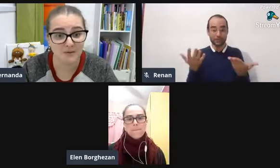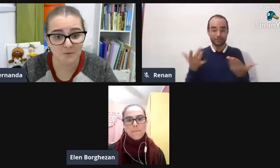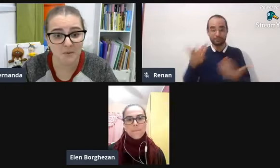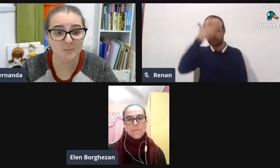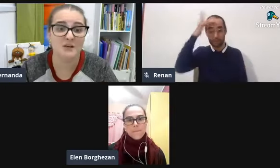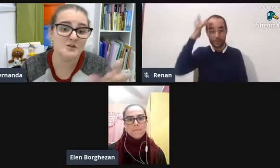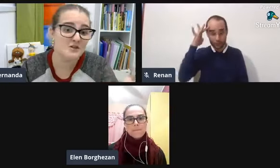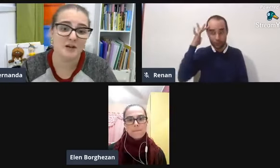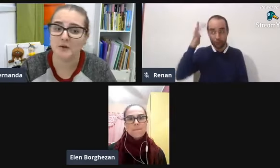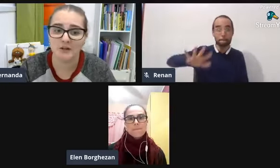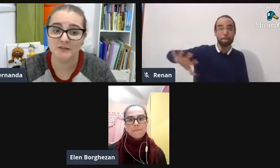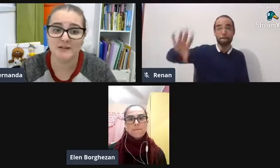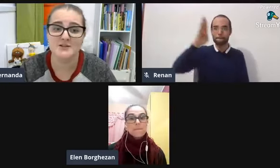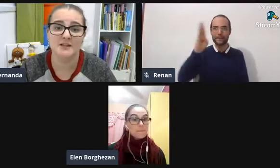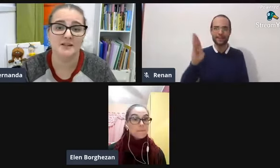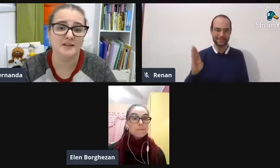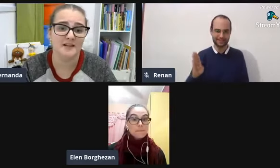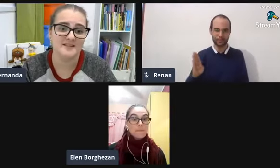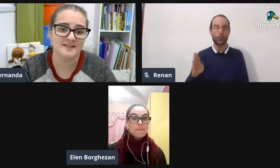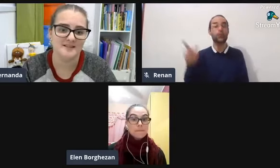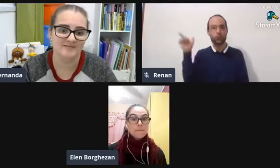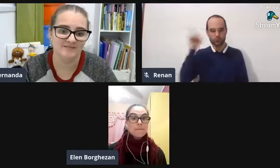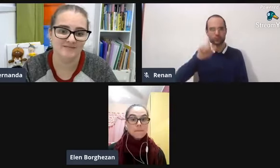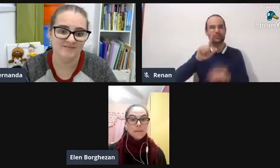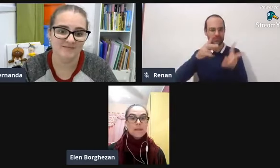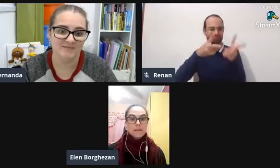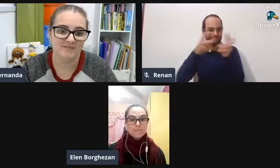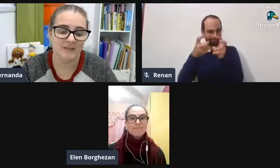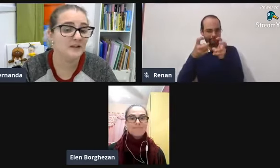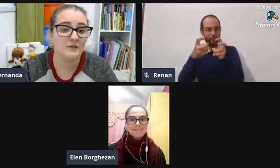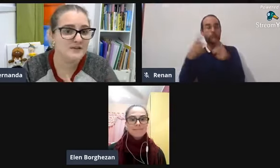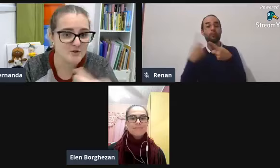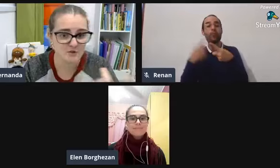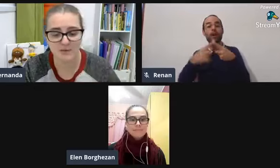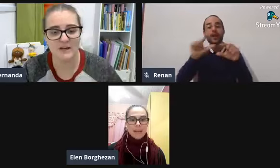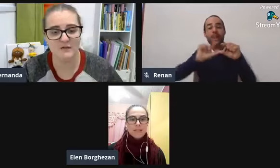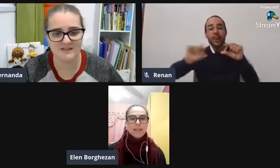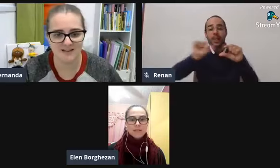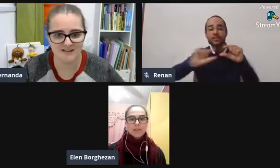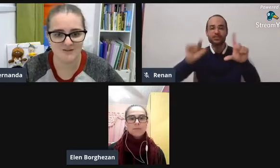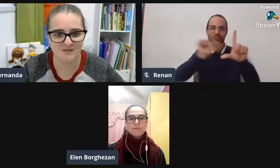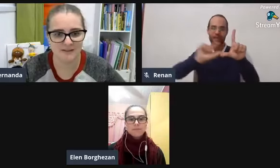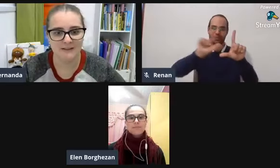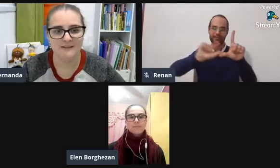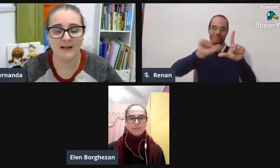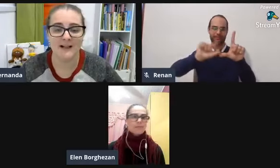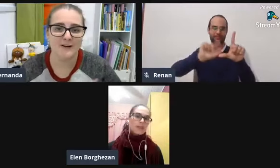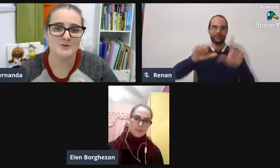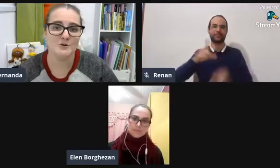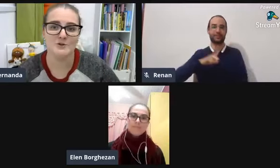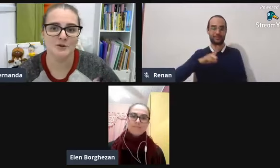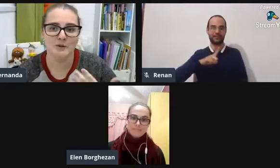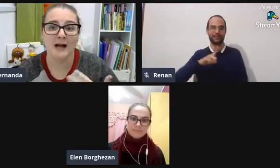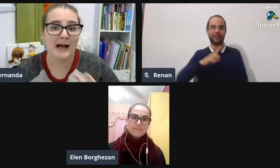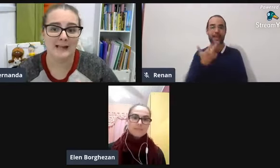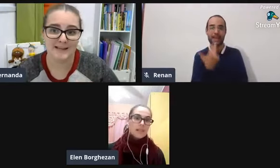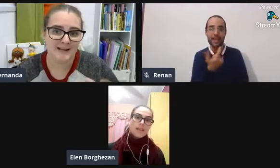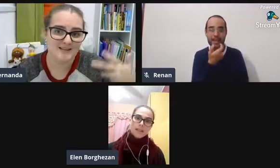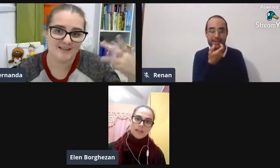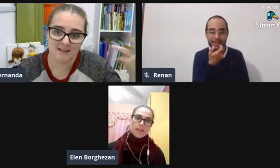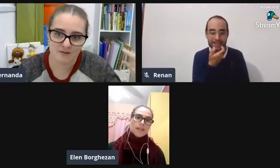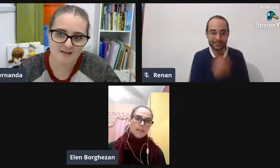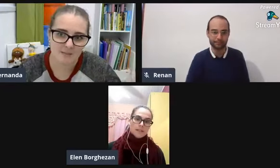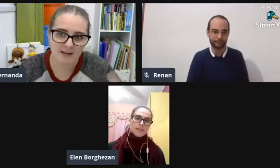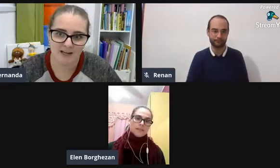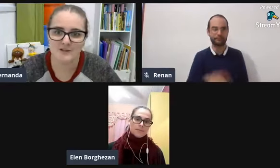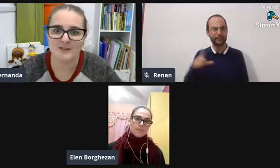do Brasil porque a gente está colocando a legenda em inglês? E talvez a gente não iria fazer isso. Né? Claro que surgiu a